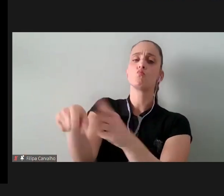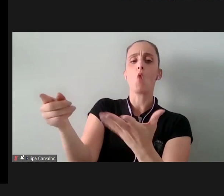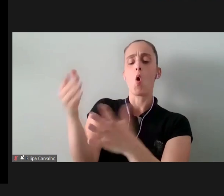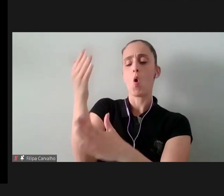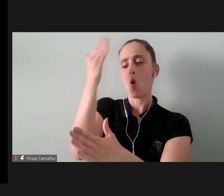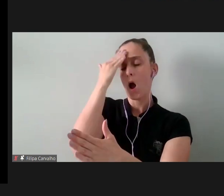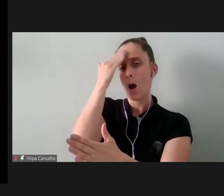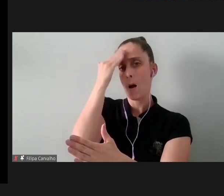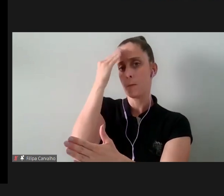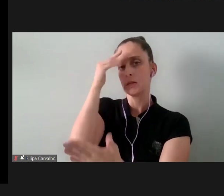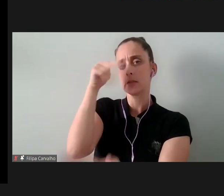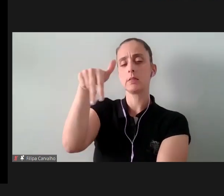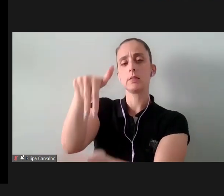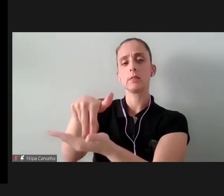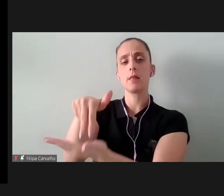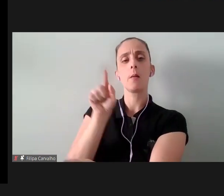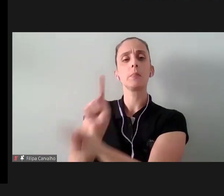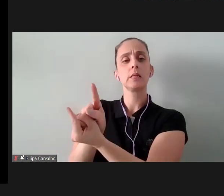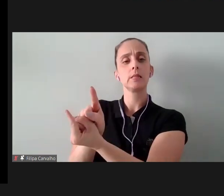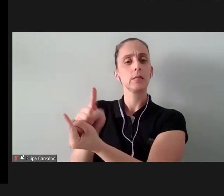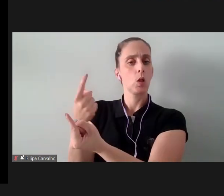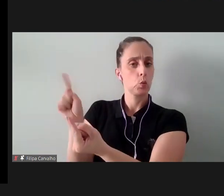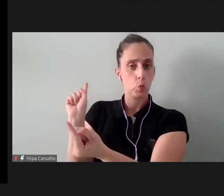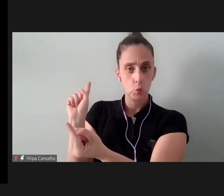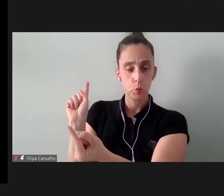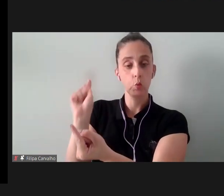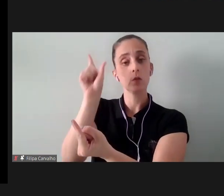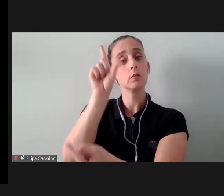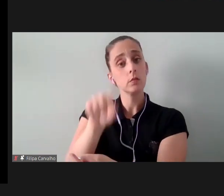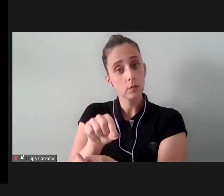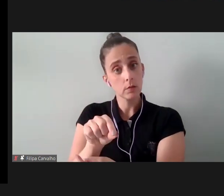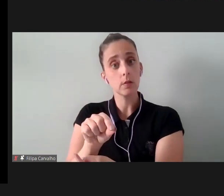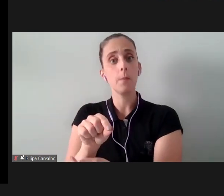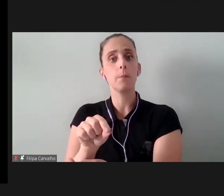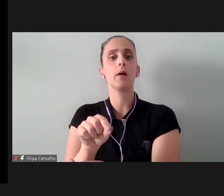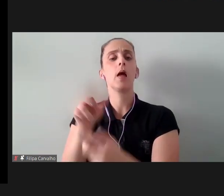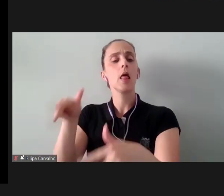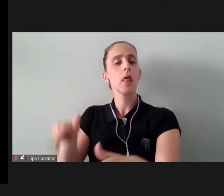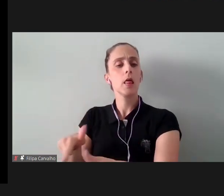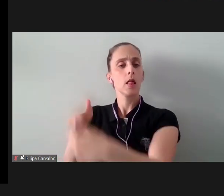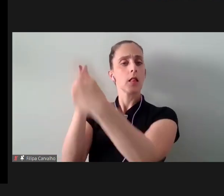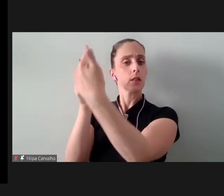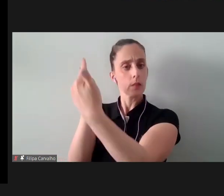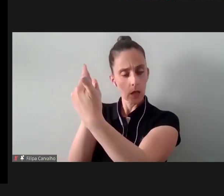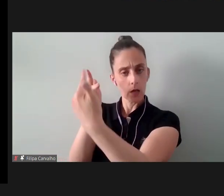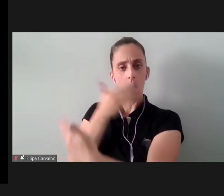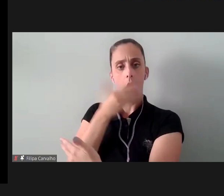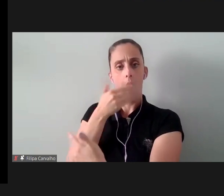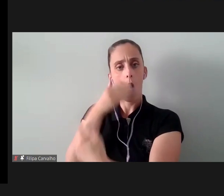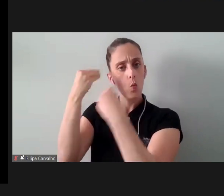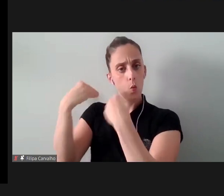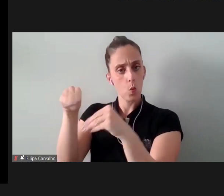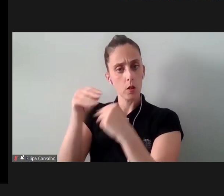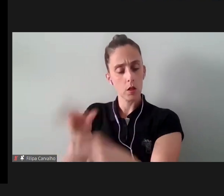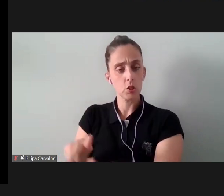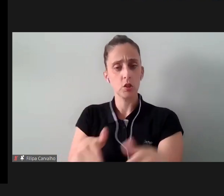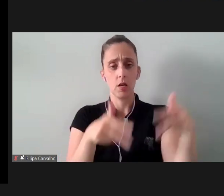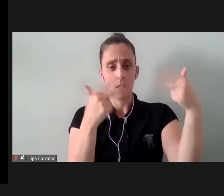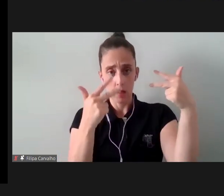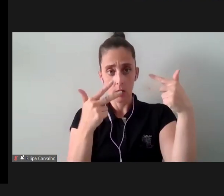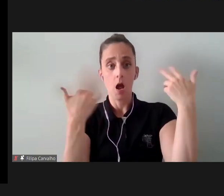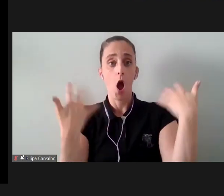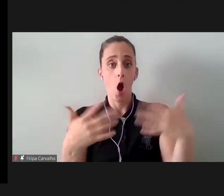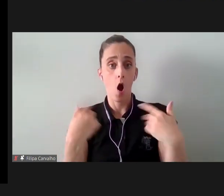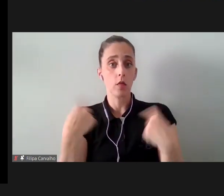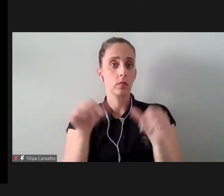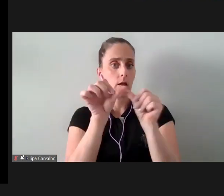capacitação presencial, mas também de forma e-learning. Neste momento, temos um sistema